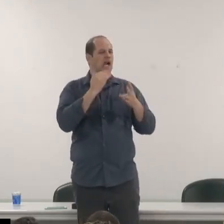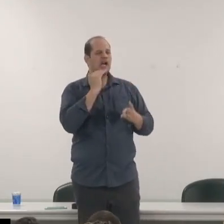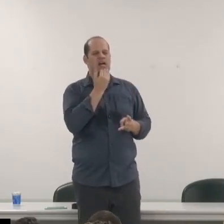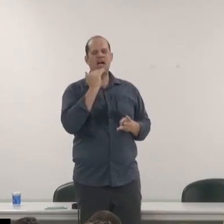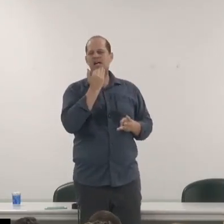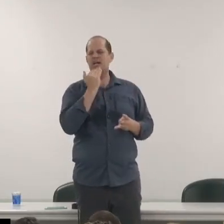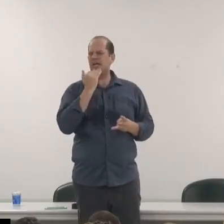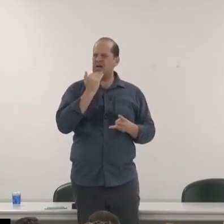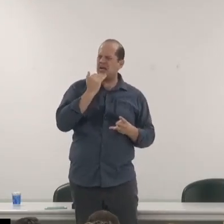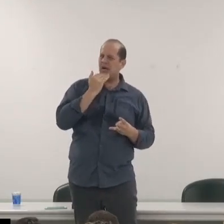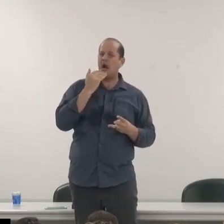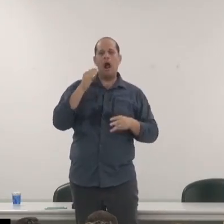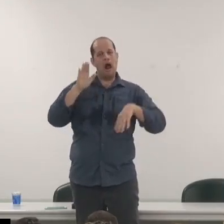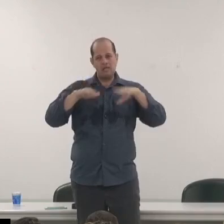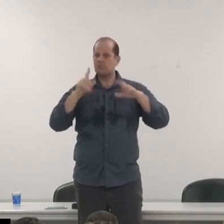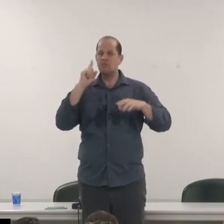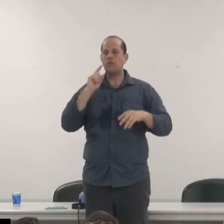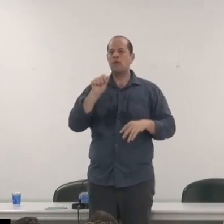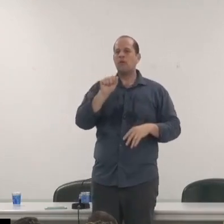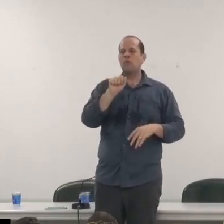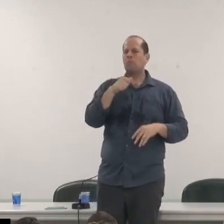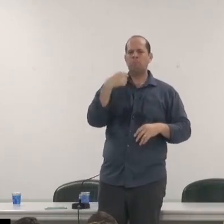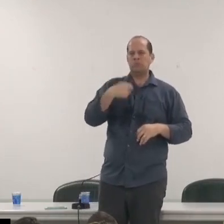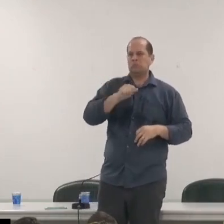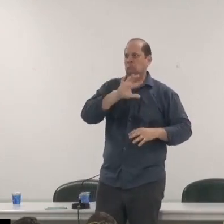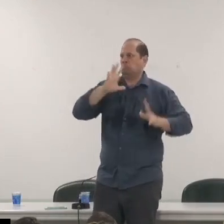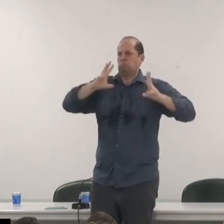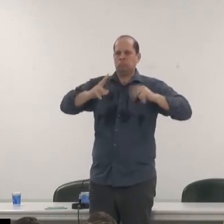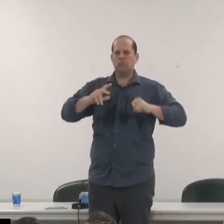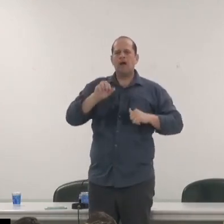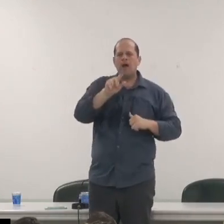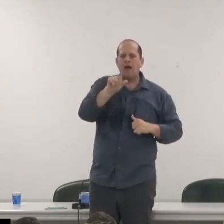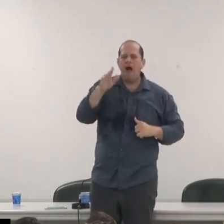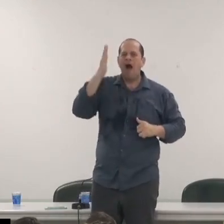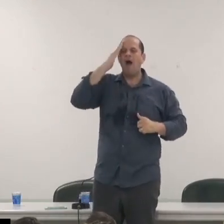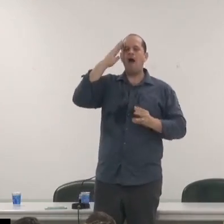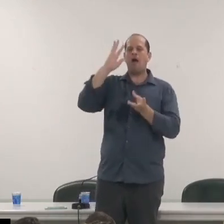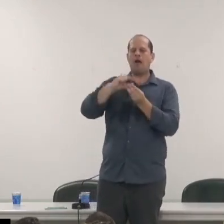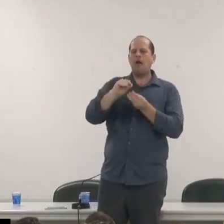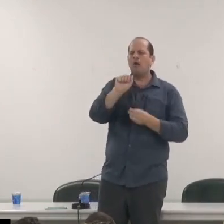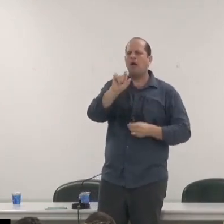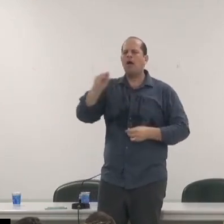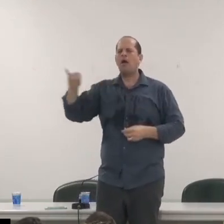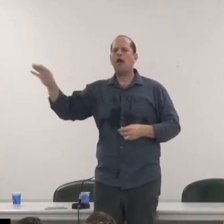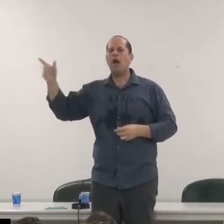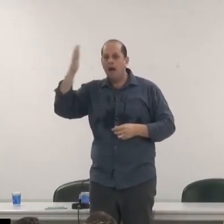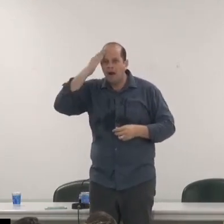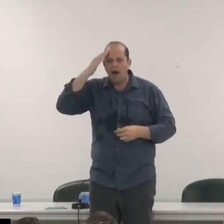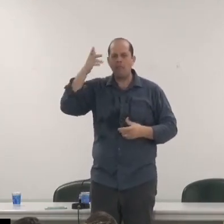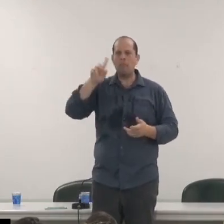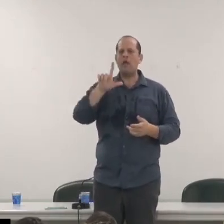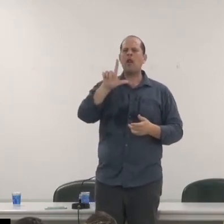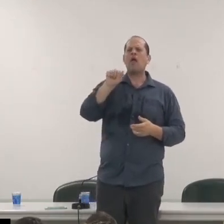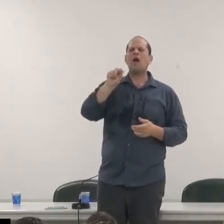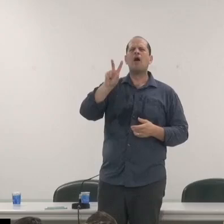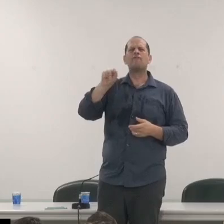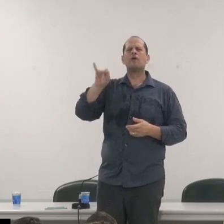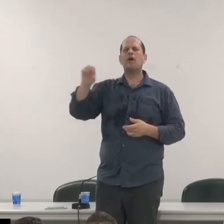contexto, né, para o entendimento. E existe soletração de modo irregular, onde a gente faz de forma muito rapidamente, a depender de quem está